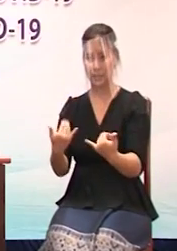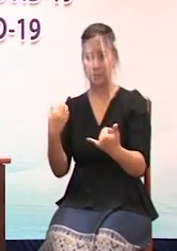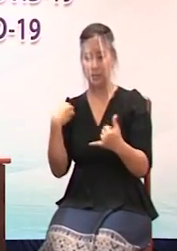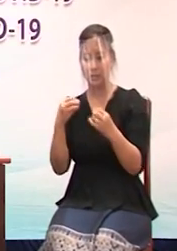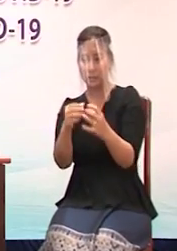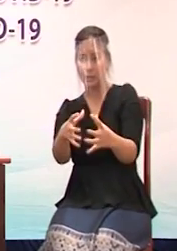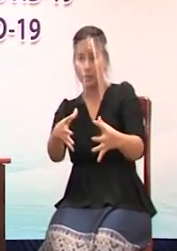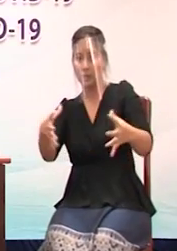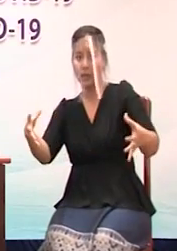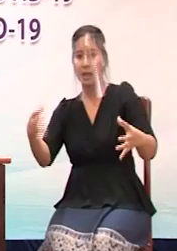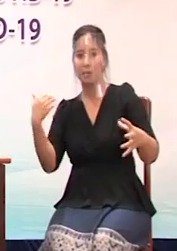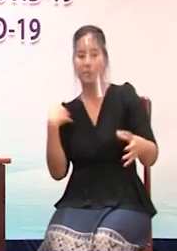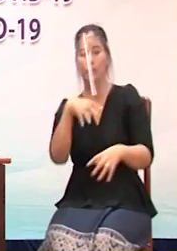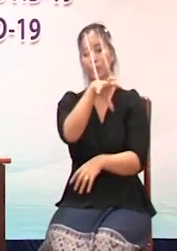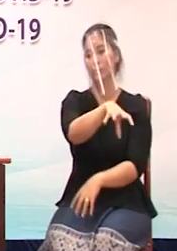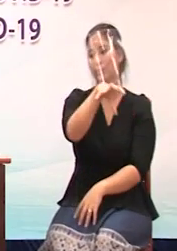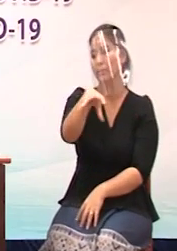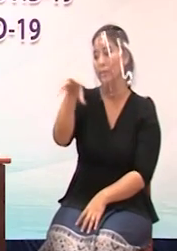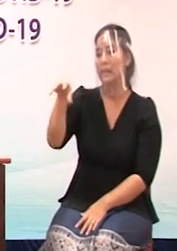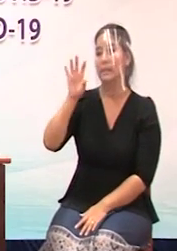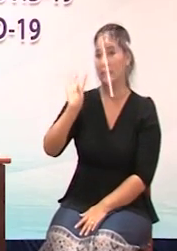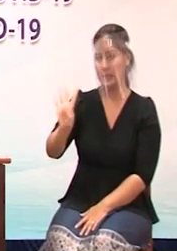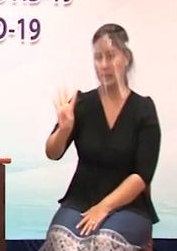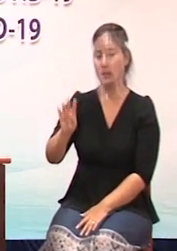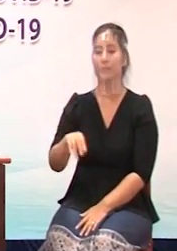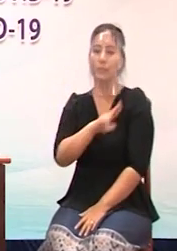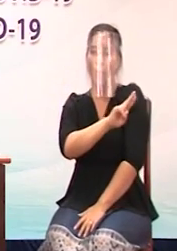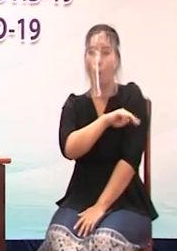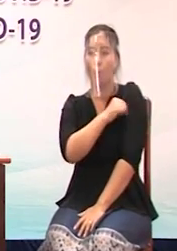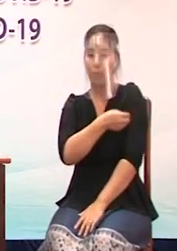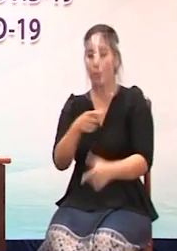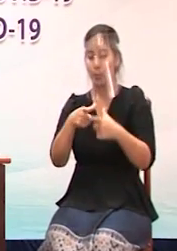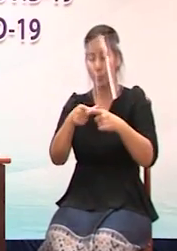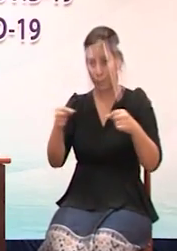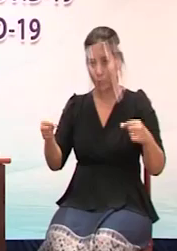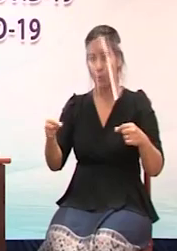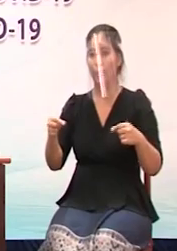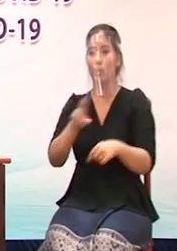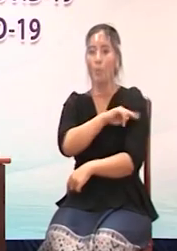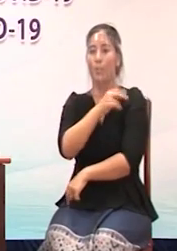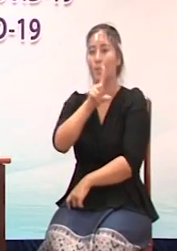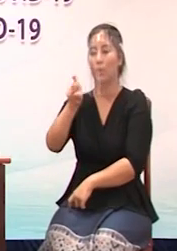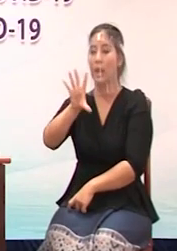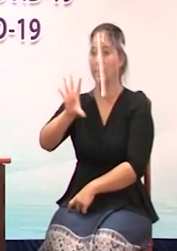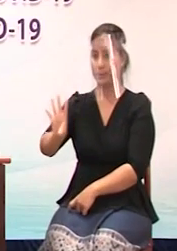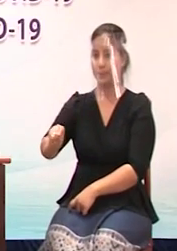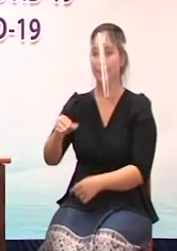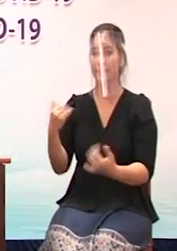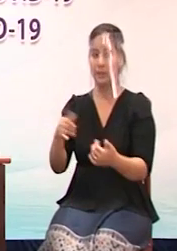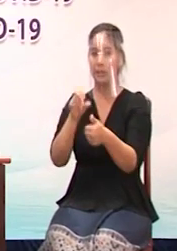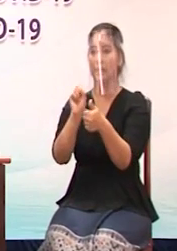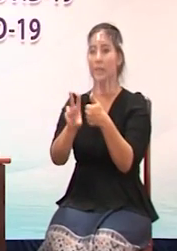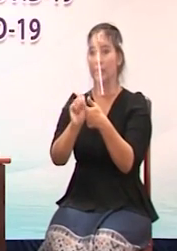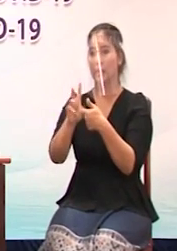จุดกวดไป4จุดนั้นนอกจากของหมอเศรษฐาของหมอมิตรภาพนั้นเนาะซึ่งว่าขอแนะนำสำห